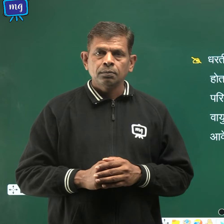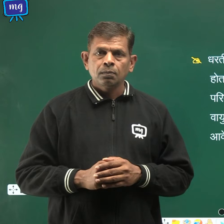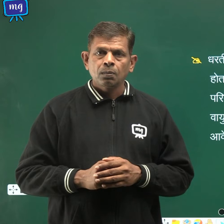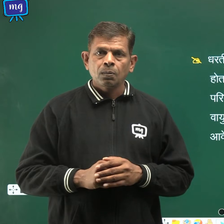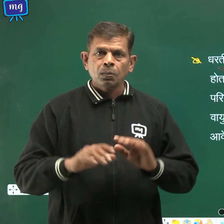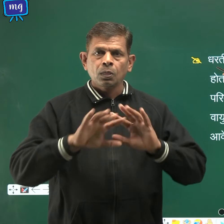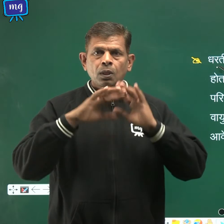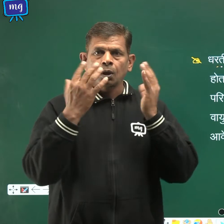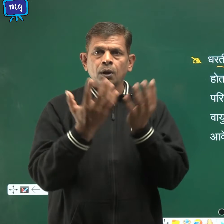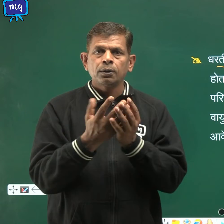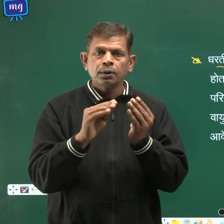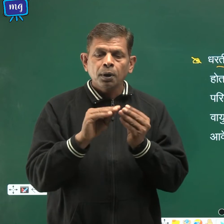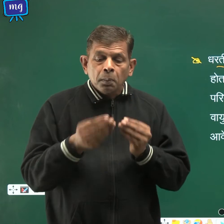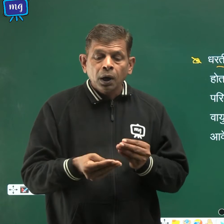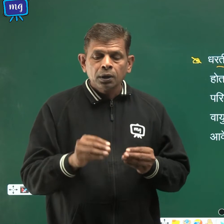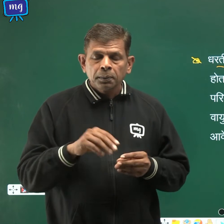धरती के निकट भी